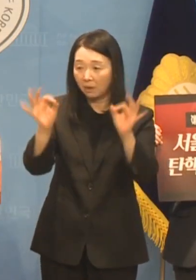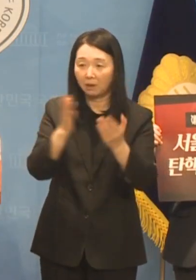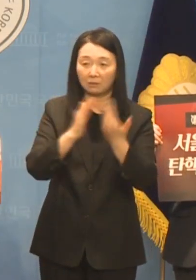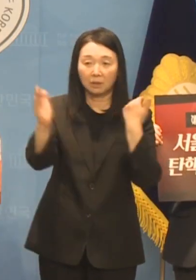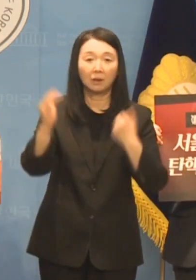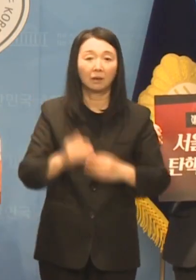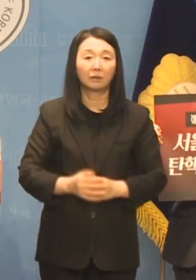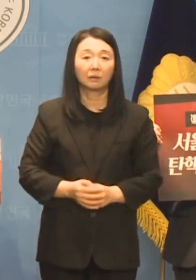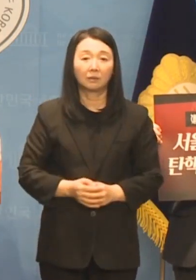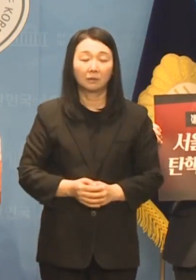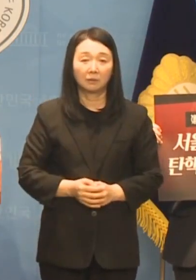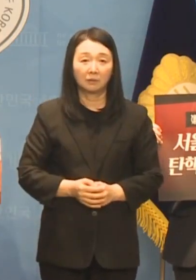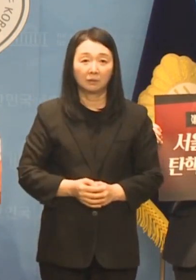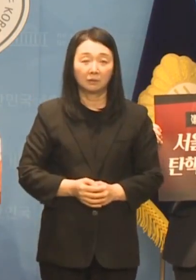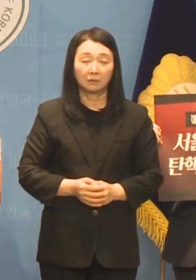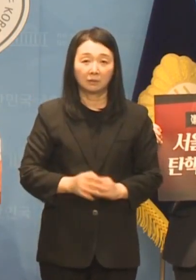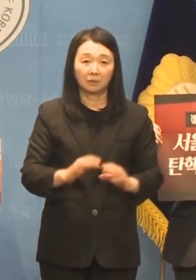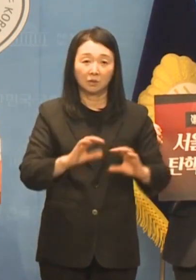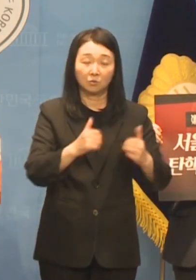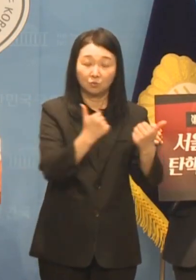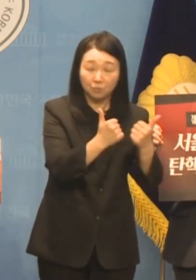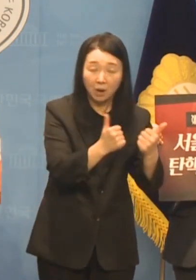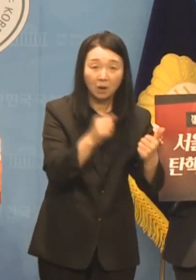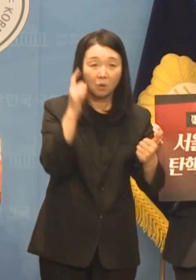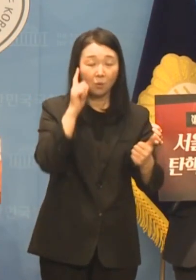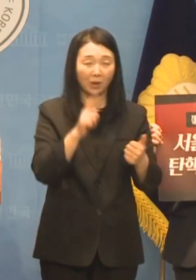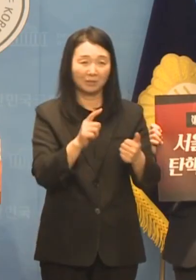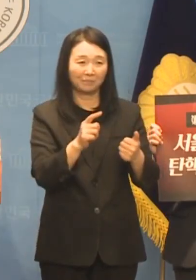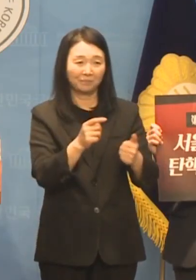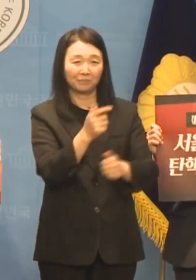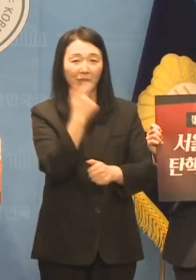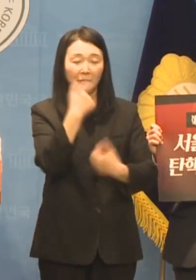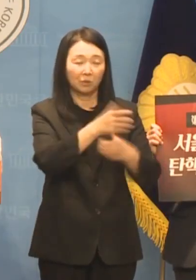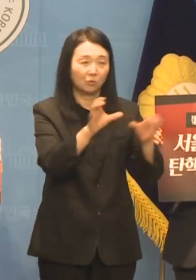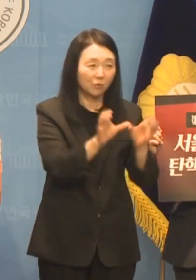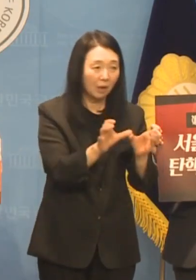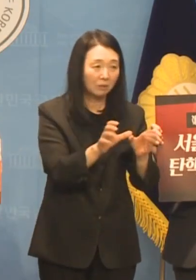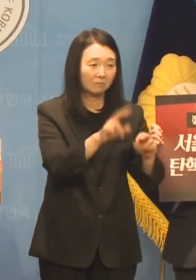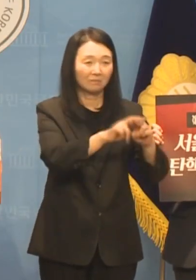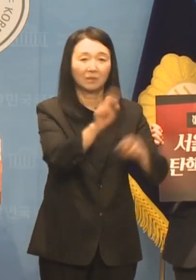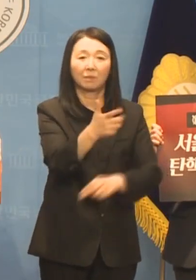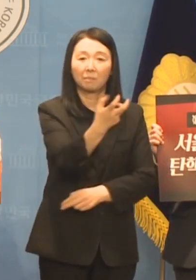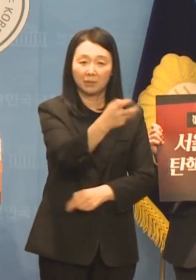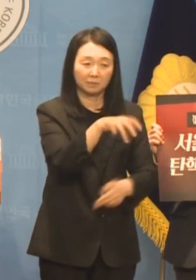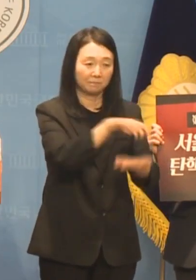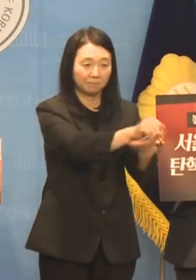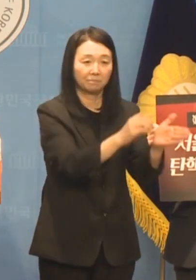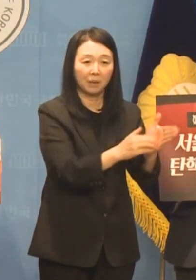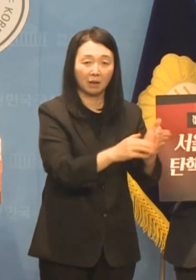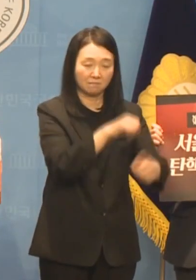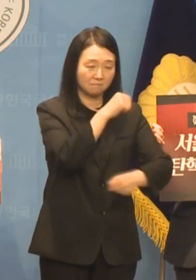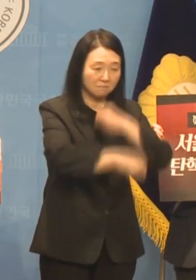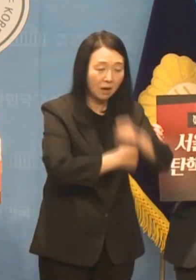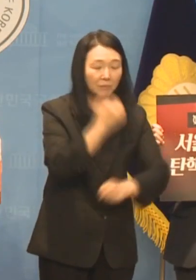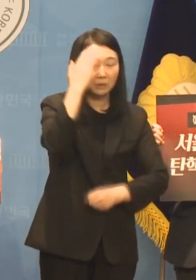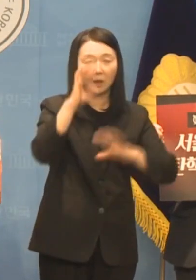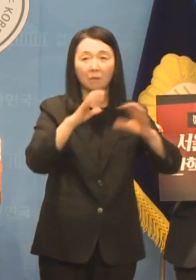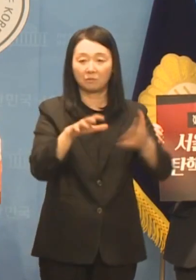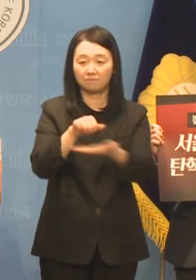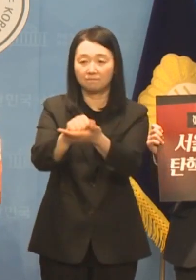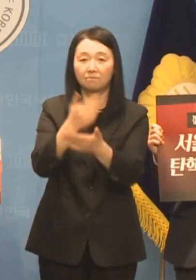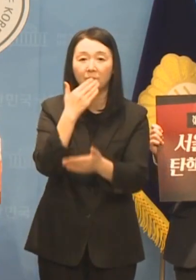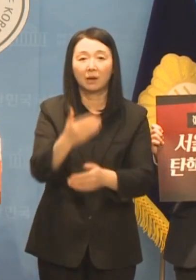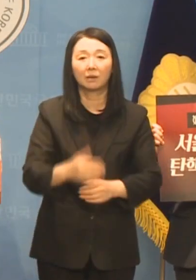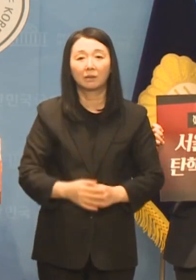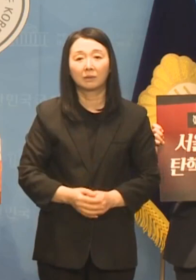달랐습니다. 입법부, 특히 과반의 의석을 가진 민주당은 자신 마음대로 대한민국을 장악할 수